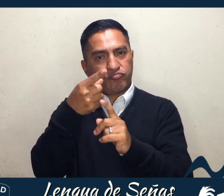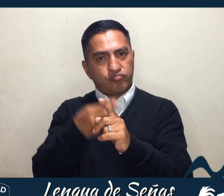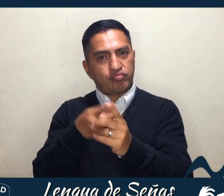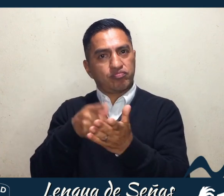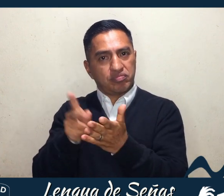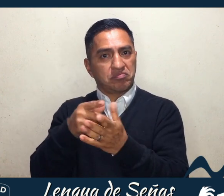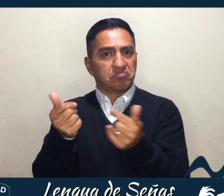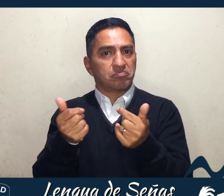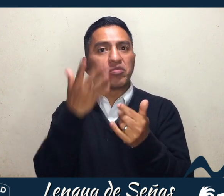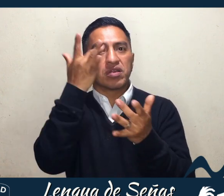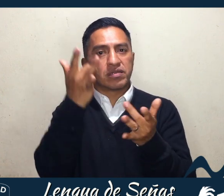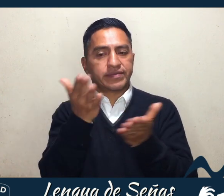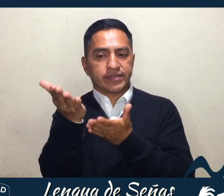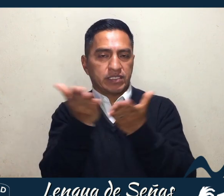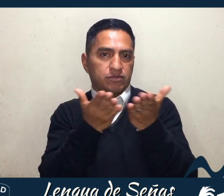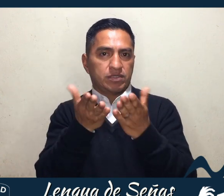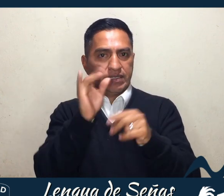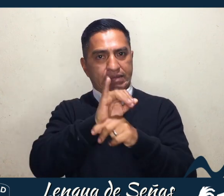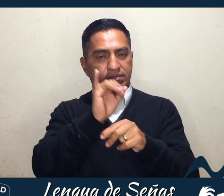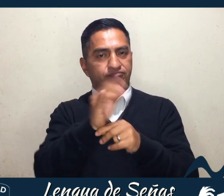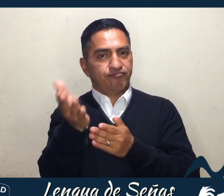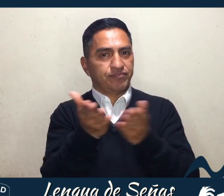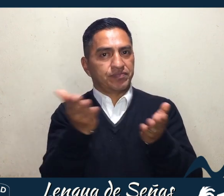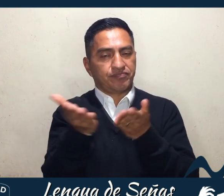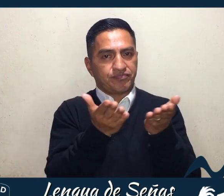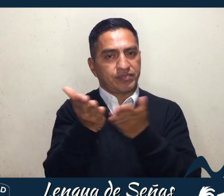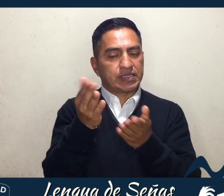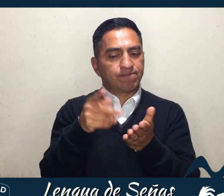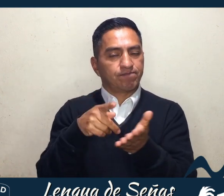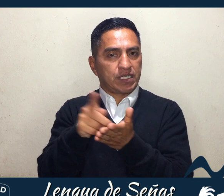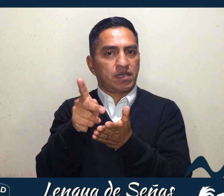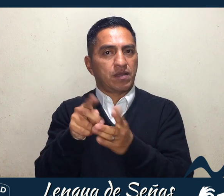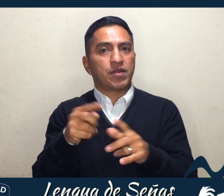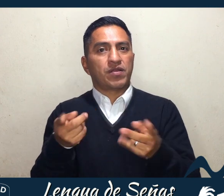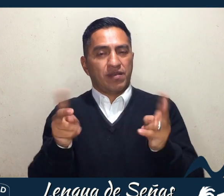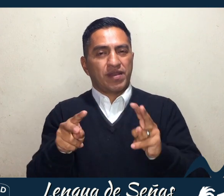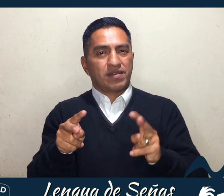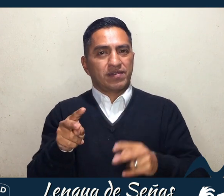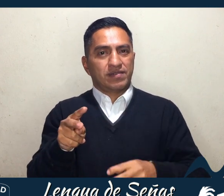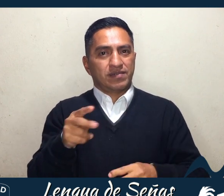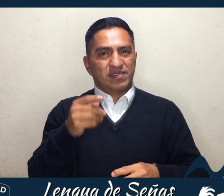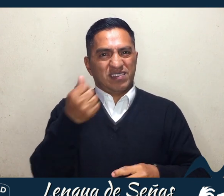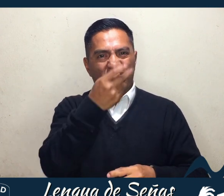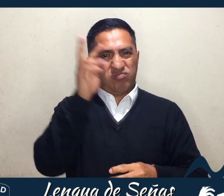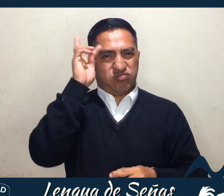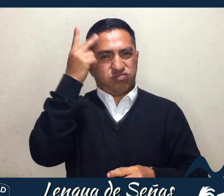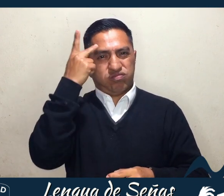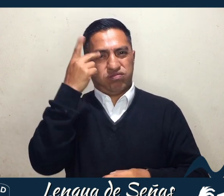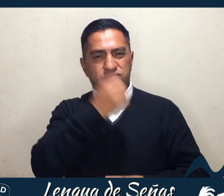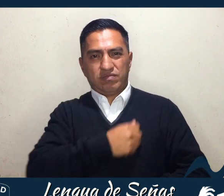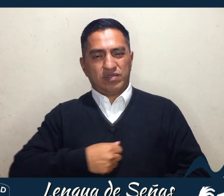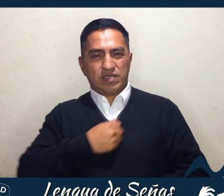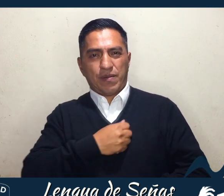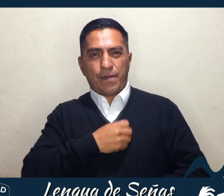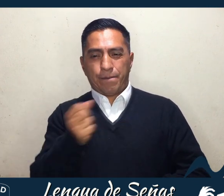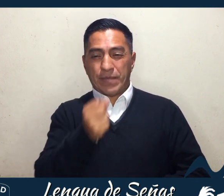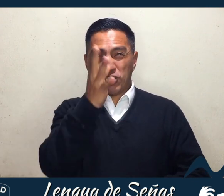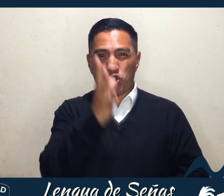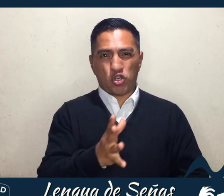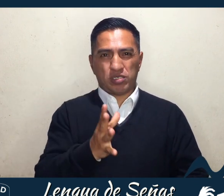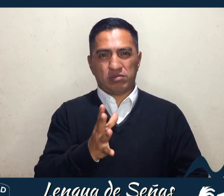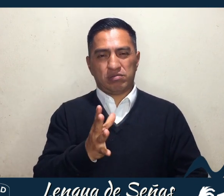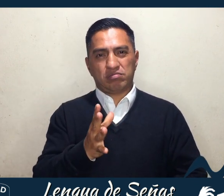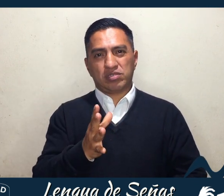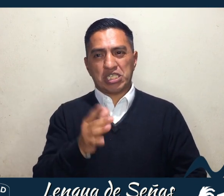pastores y de aquellos que sirven en la iglesia apropiadamente. Pero también es cierto que lamentablemente hay muchas